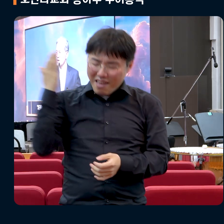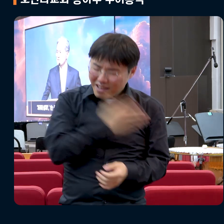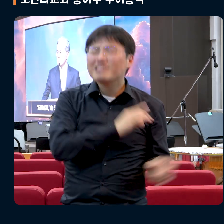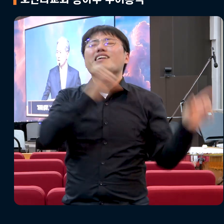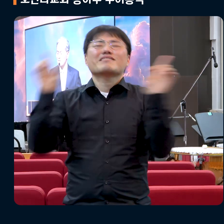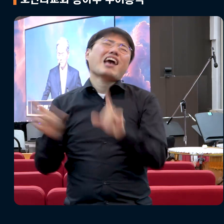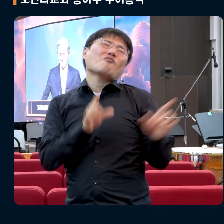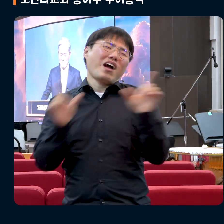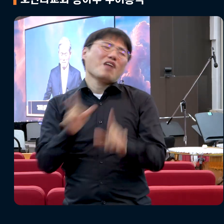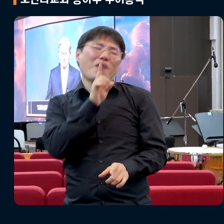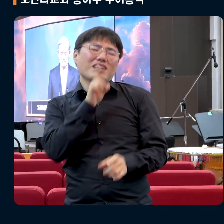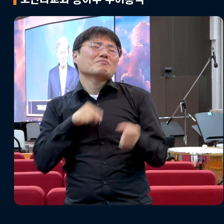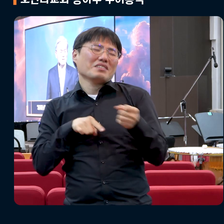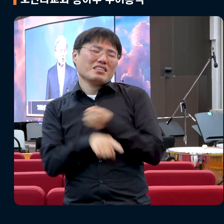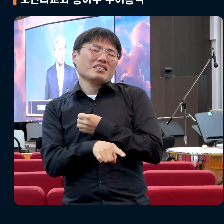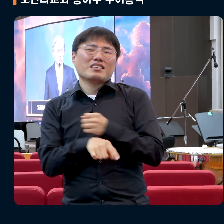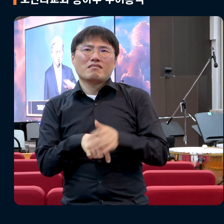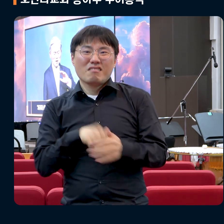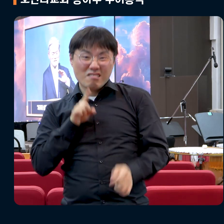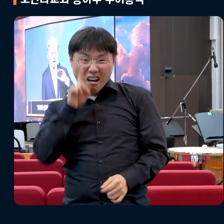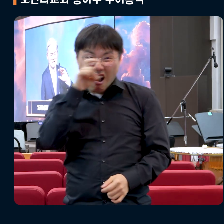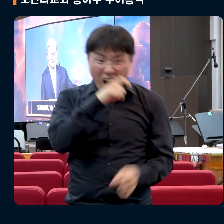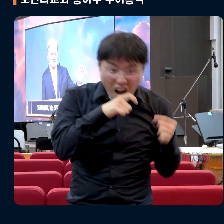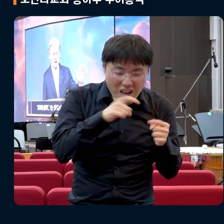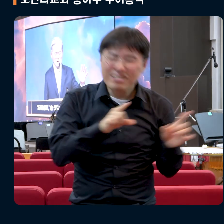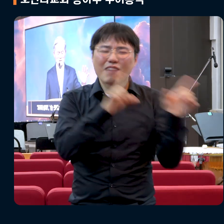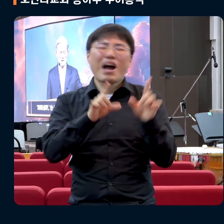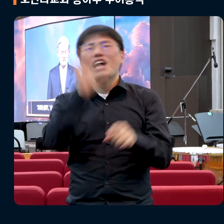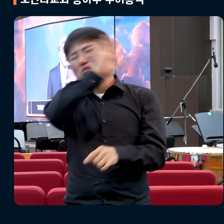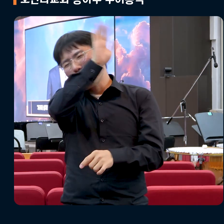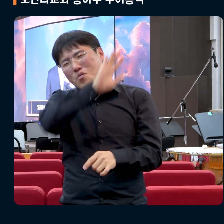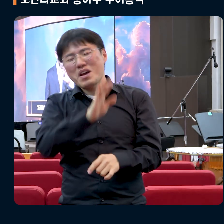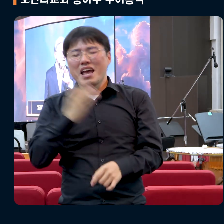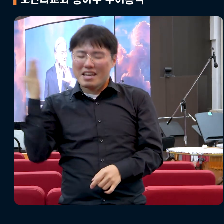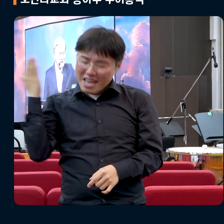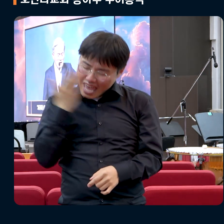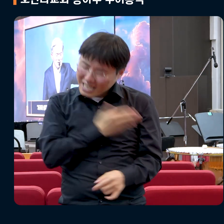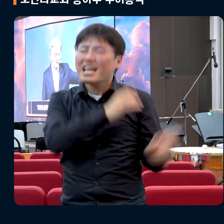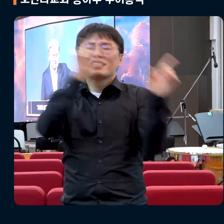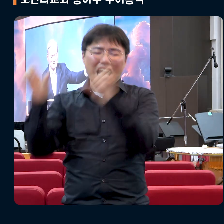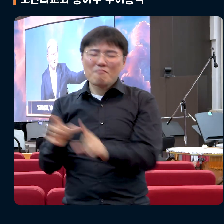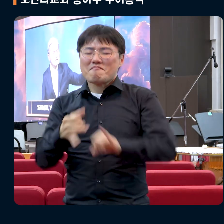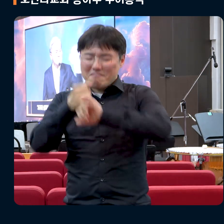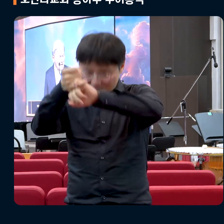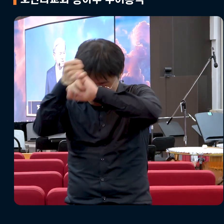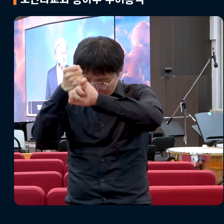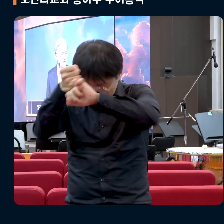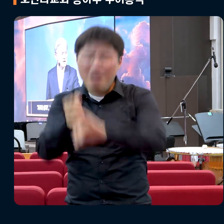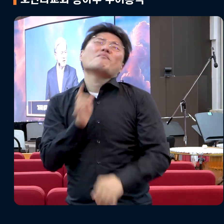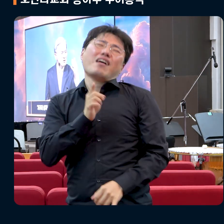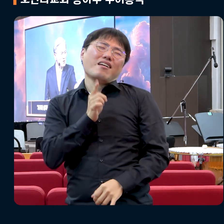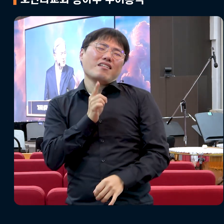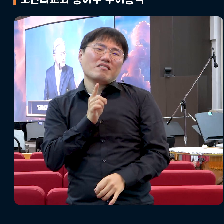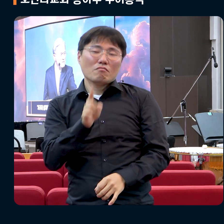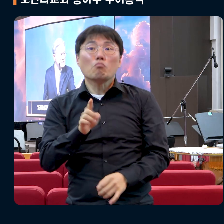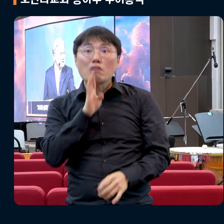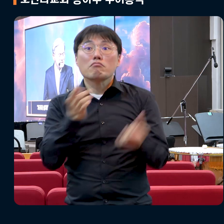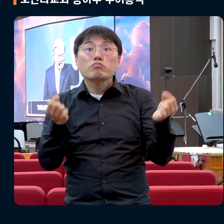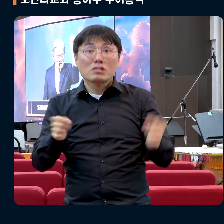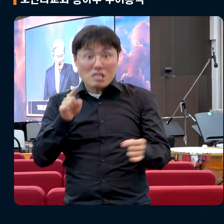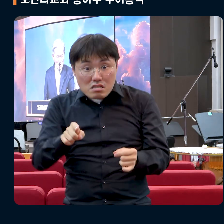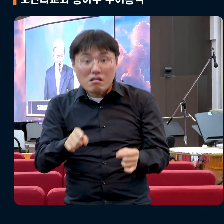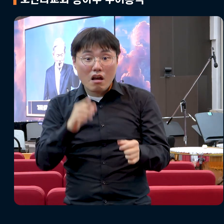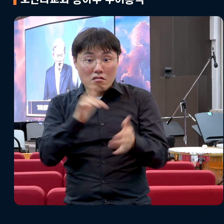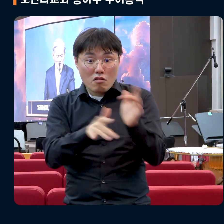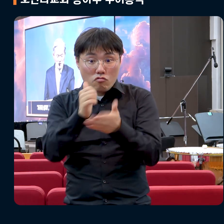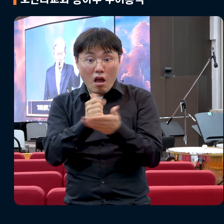바로 깨끗한 생활 말하는 거예요. 더럽고 추한 삶이 아니라 깨끗한 삶을 살겠다고 하는 거예요. 맞습니다. 여기